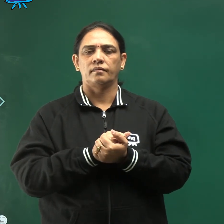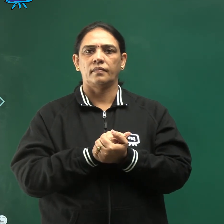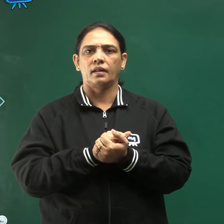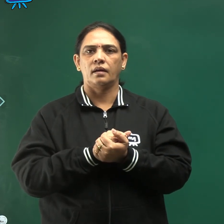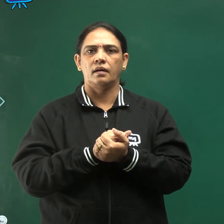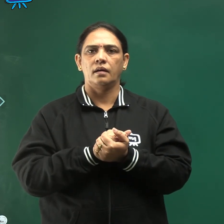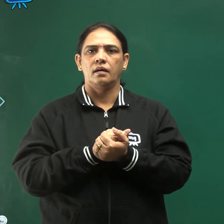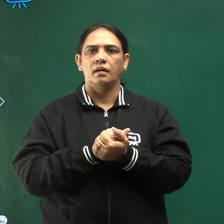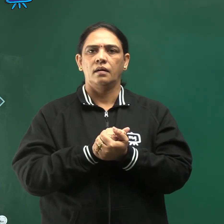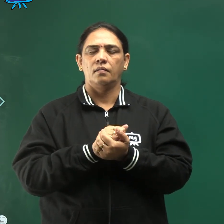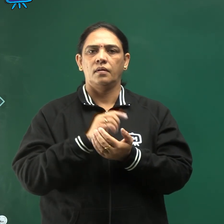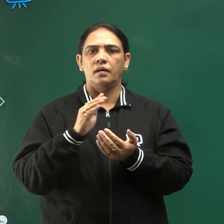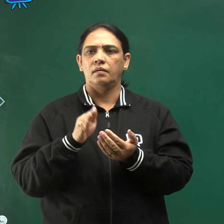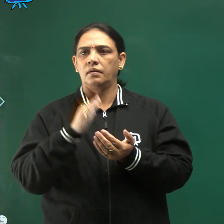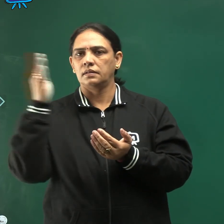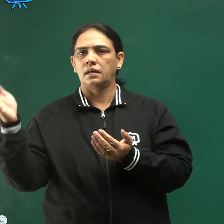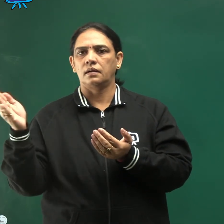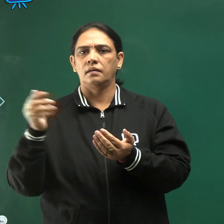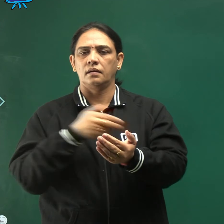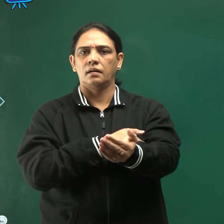भागफल में